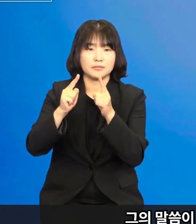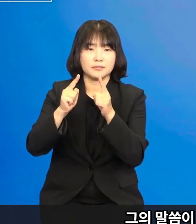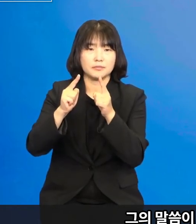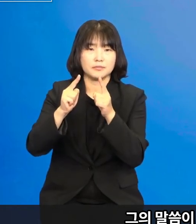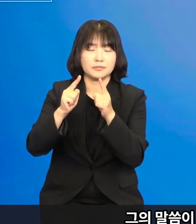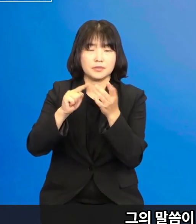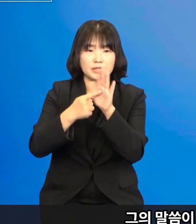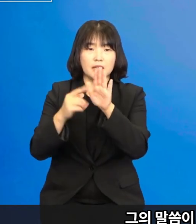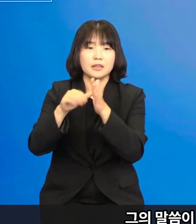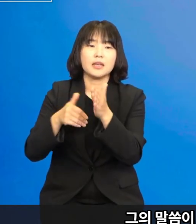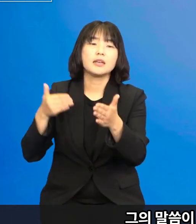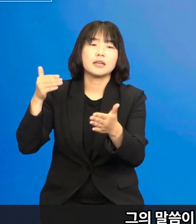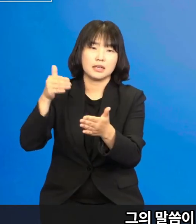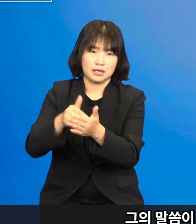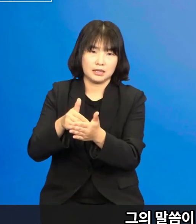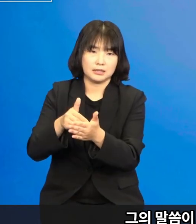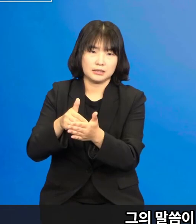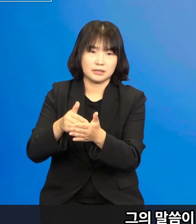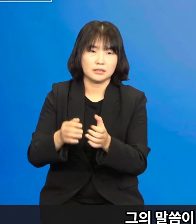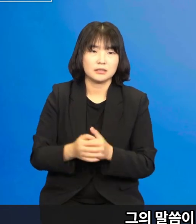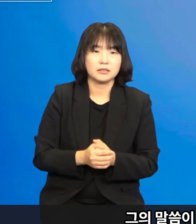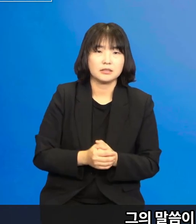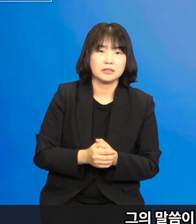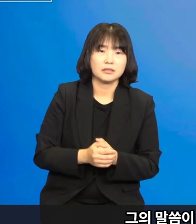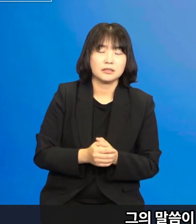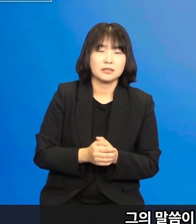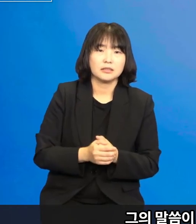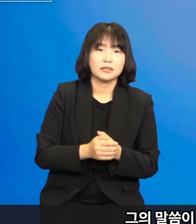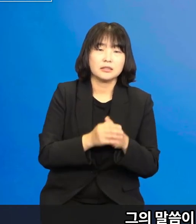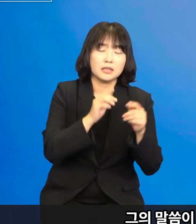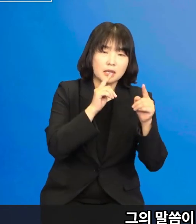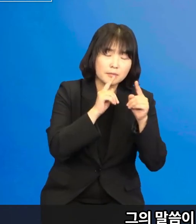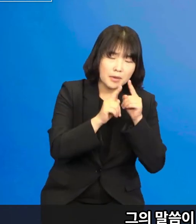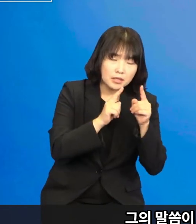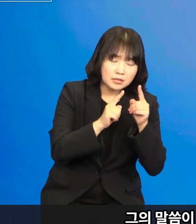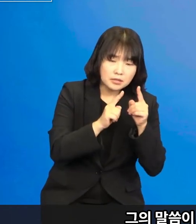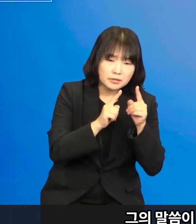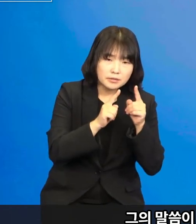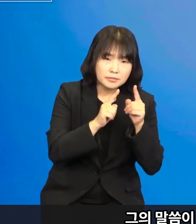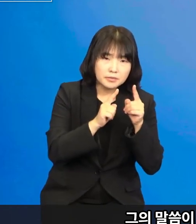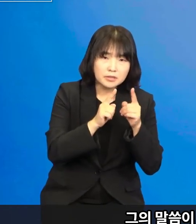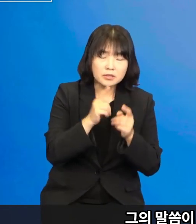그의 말씀이 요셉을 단련하였도다.